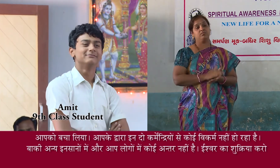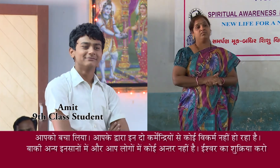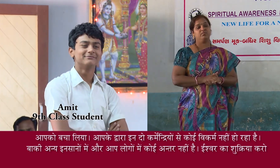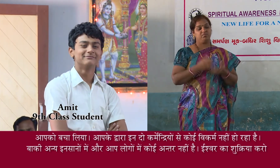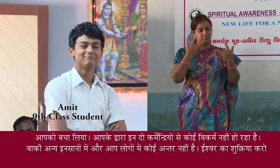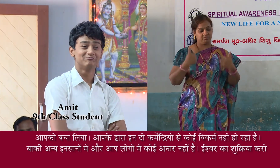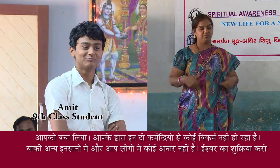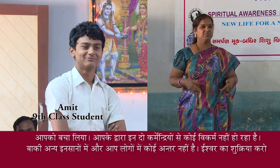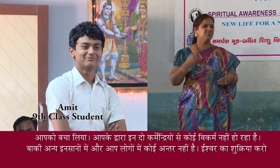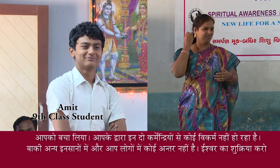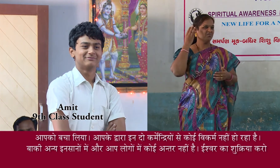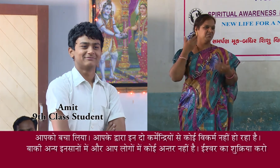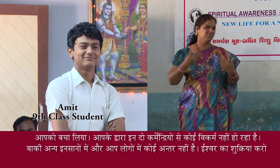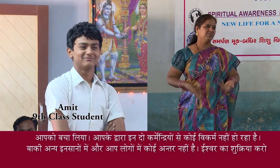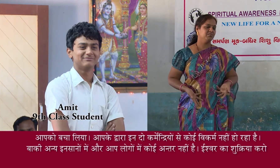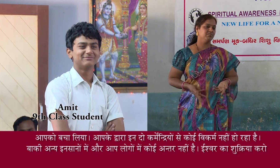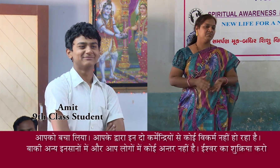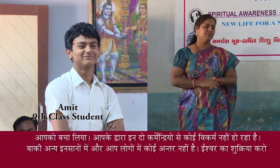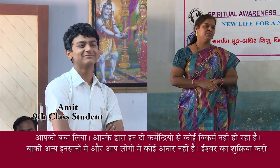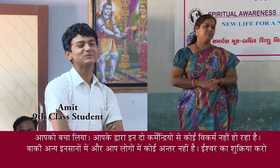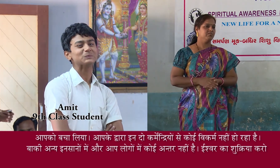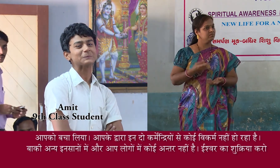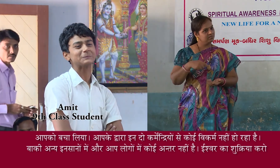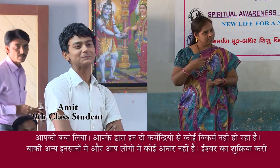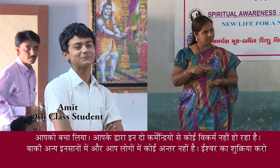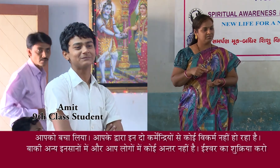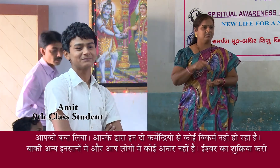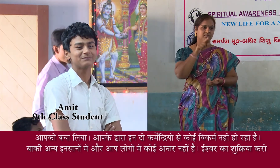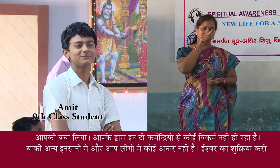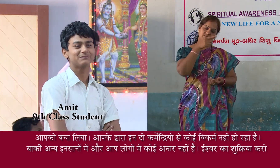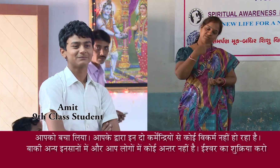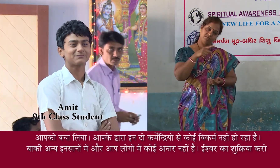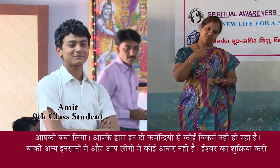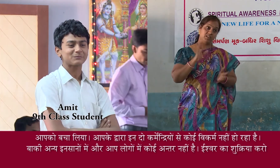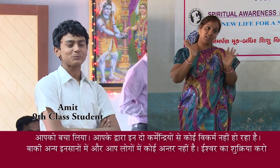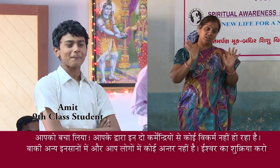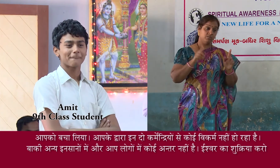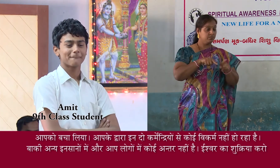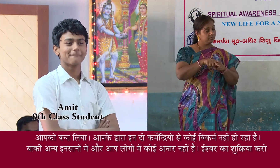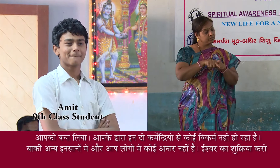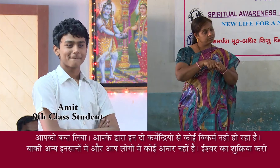बाकी अन्य इंसानों में और आप लोगों में कोई अंतर नहीं है।